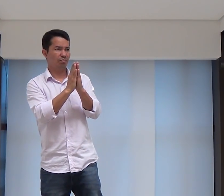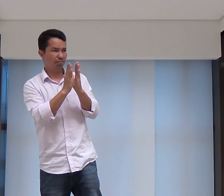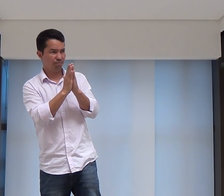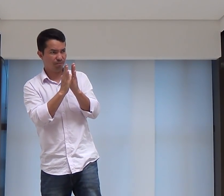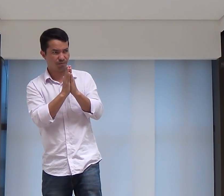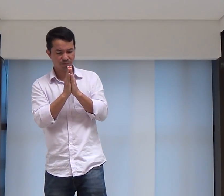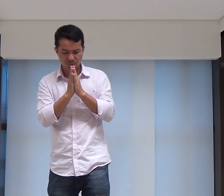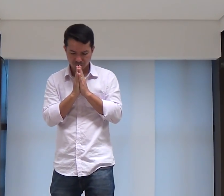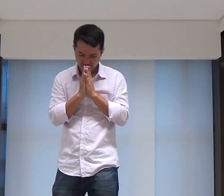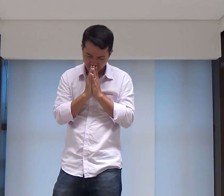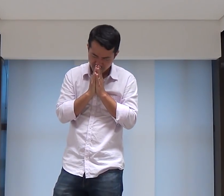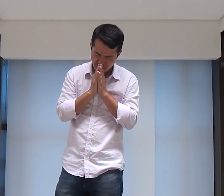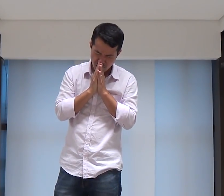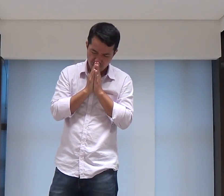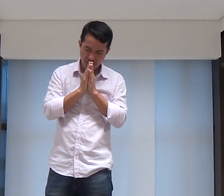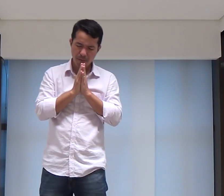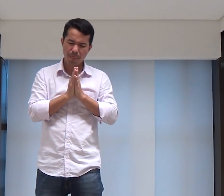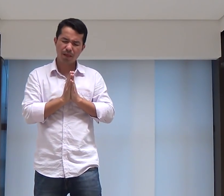vida. Vamos orar agora.